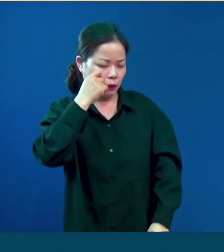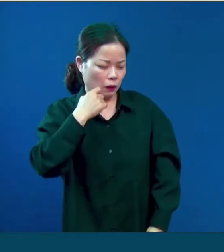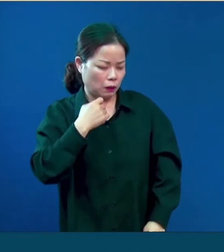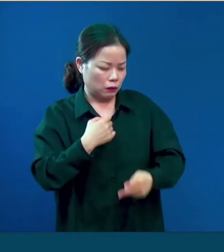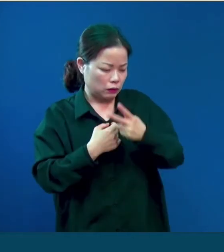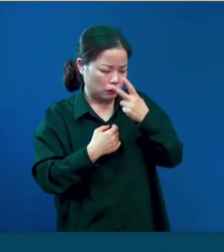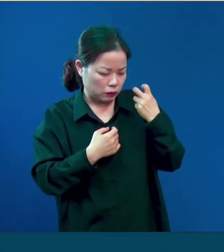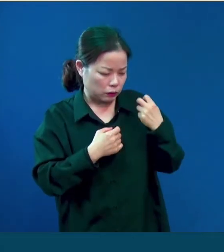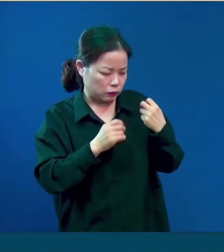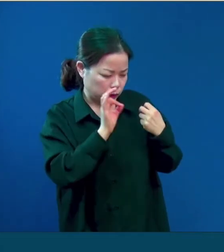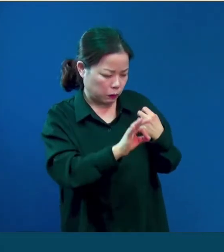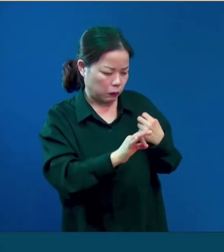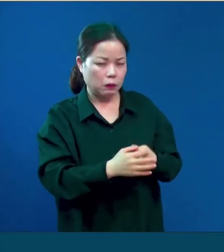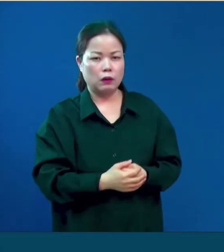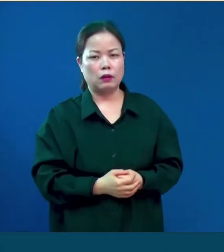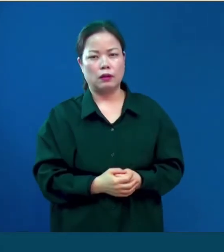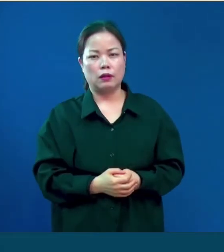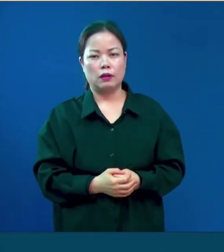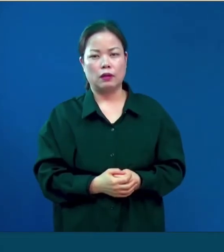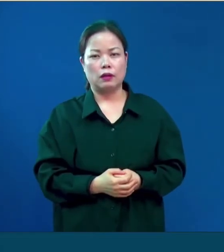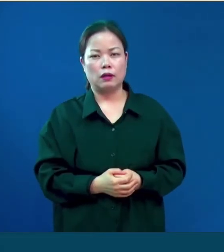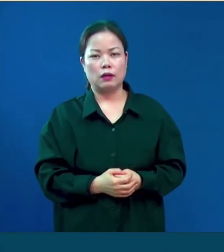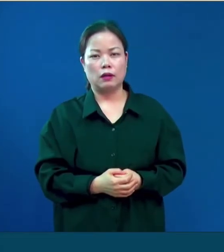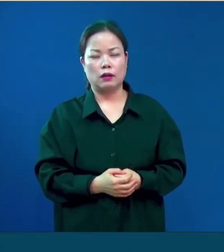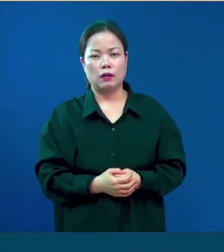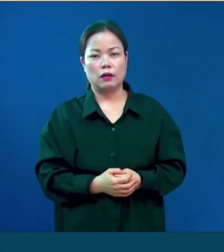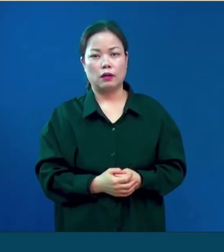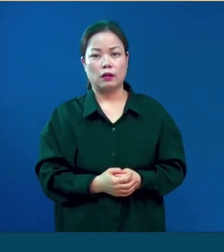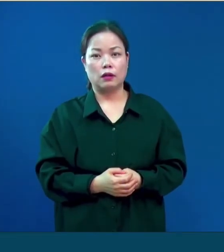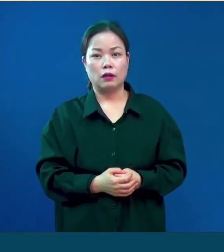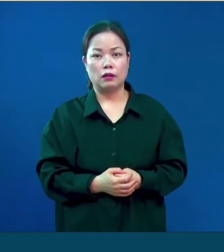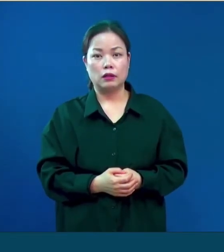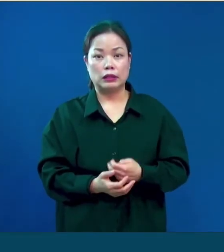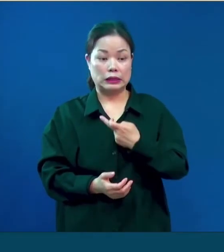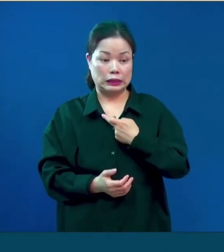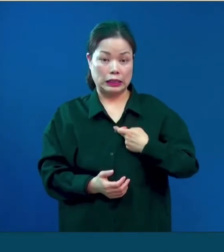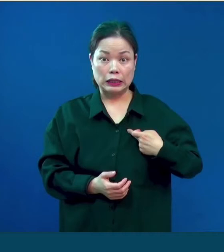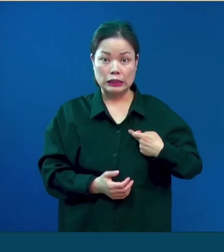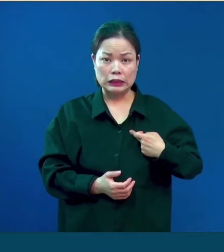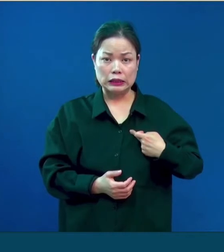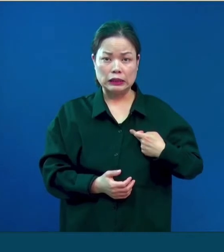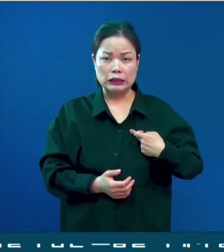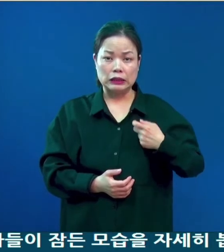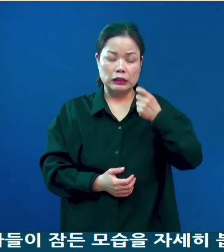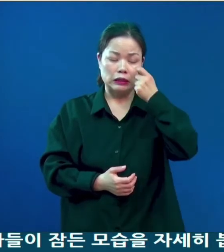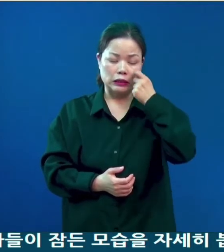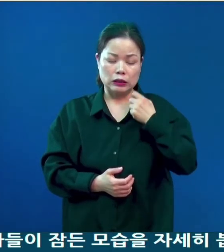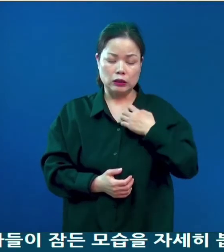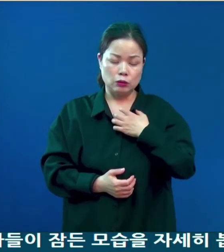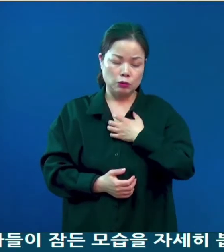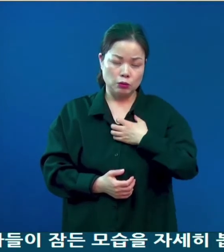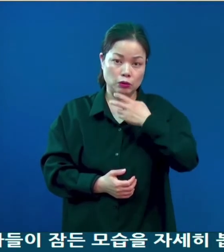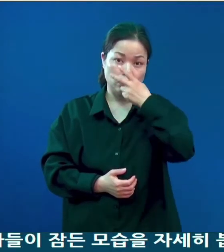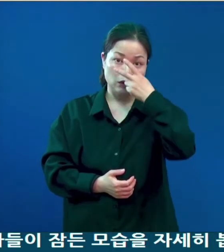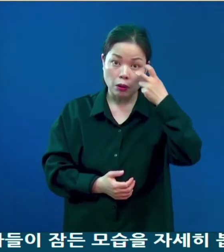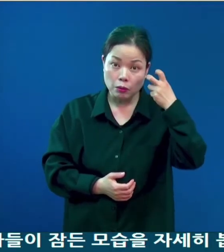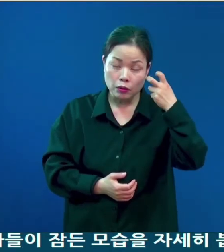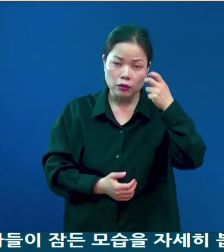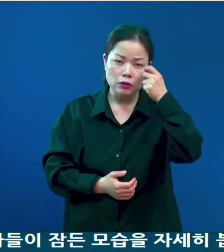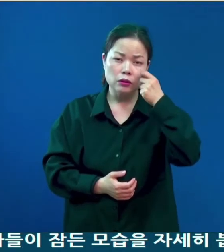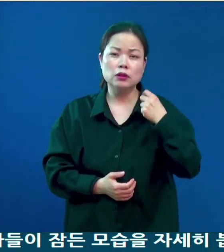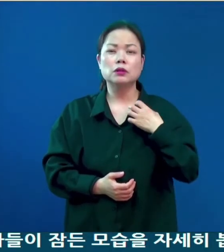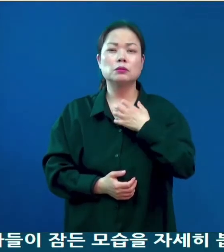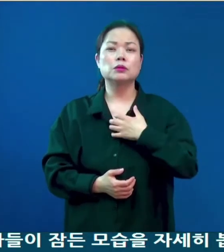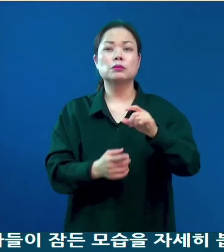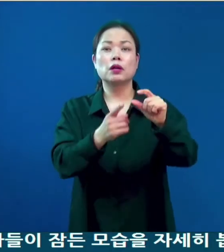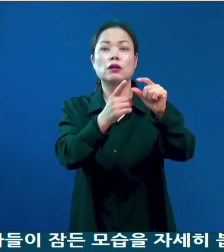잠든 것을 보시고 그래요. 자, 그러니까 이제 제자들이 슬픔으로 인하여 잠들었다. 이 슬픔이라고